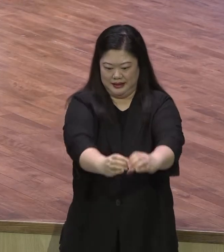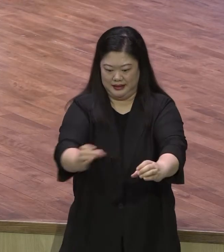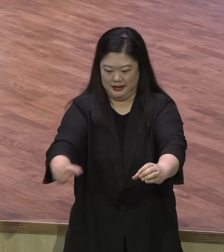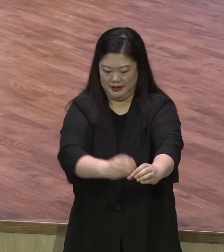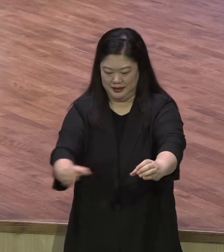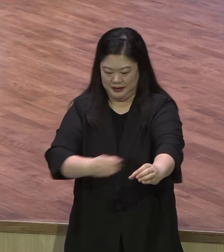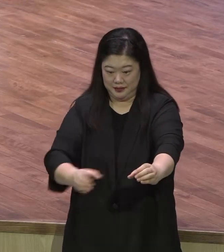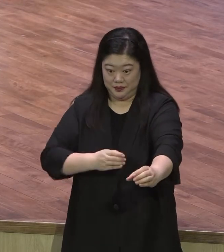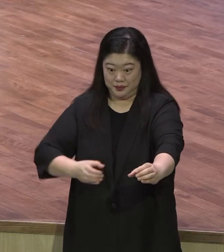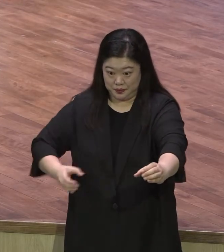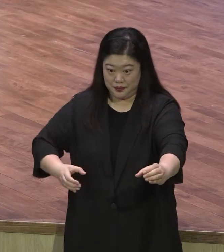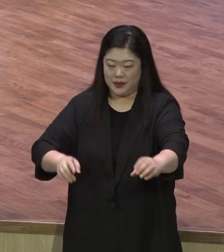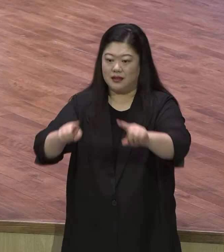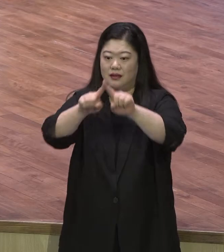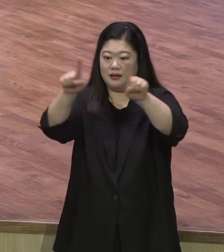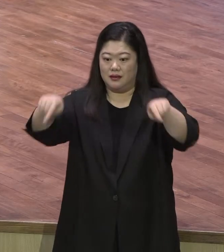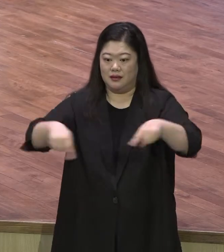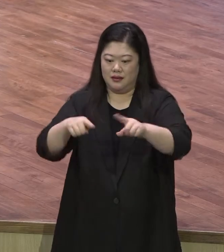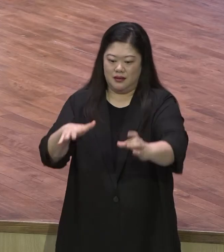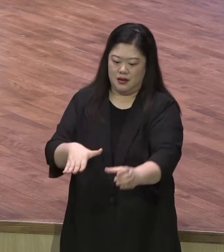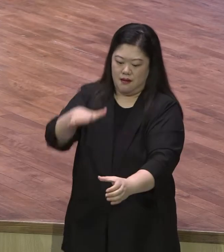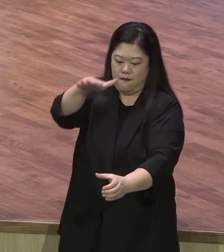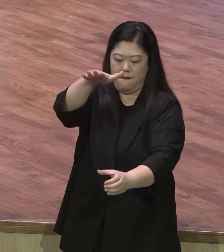위에다 깔은 거예요.